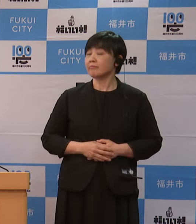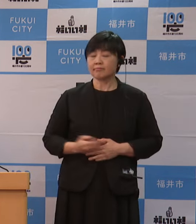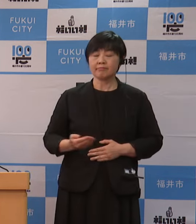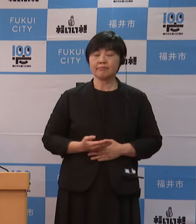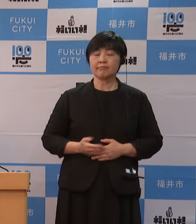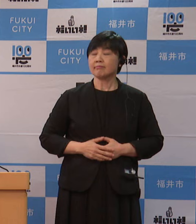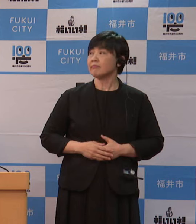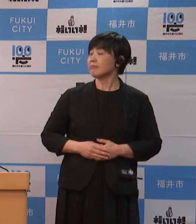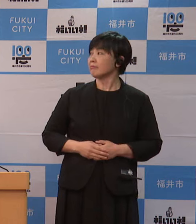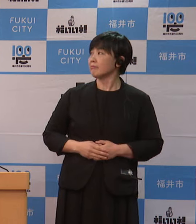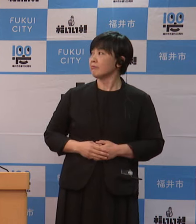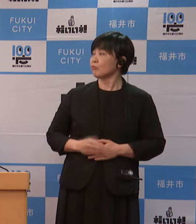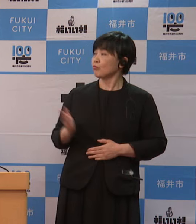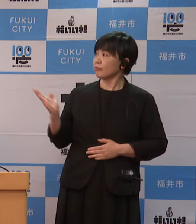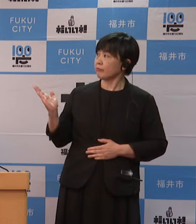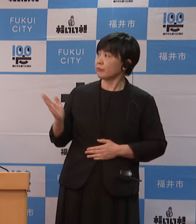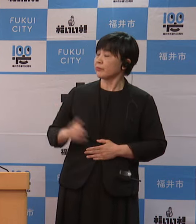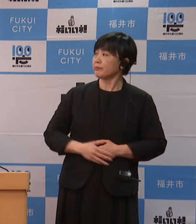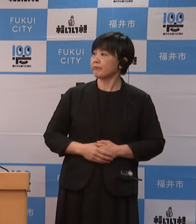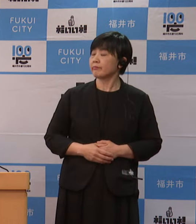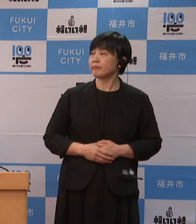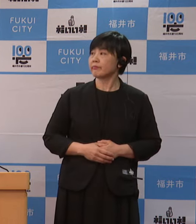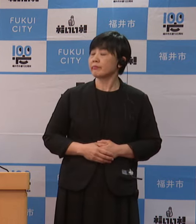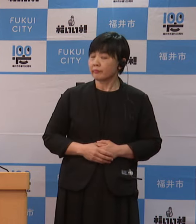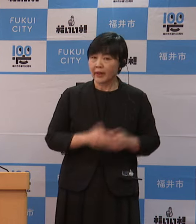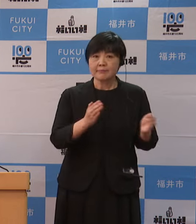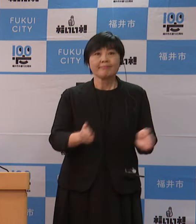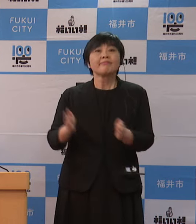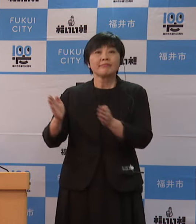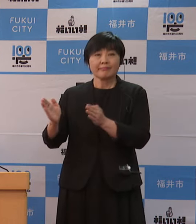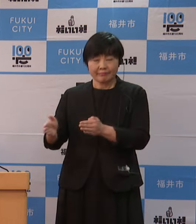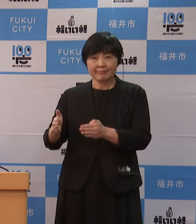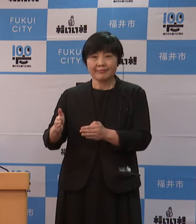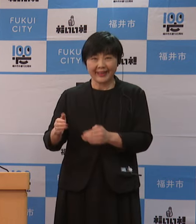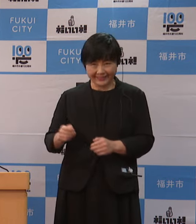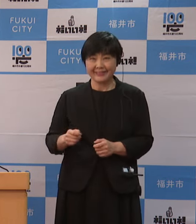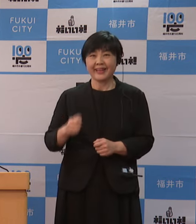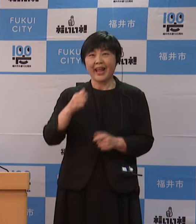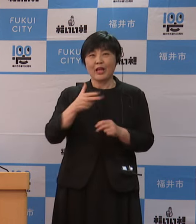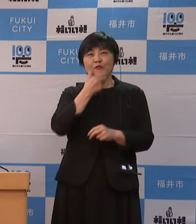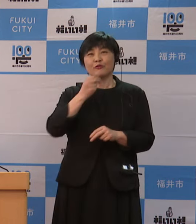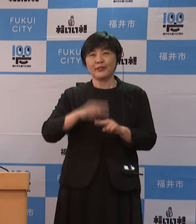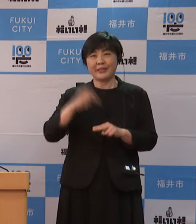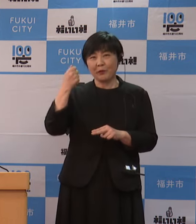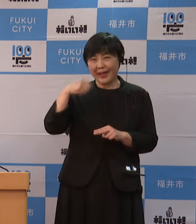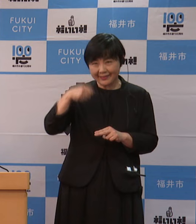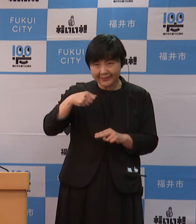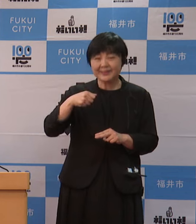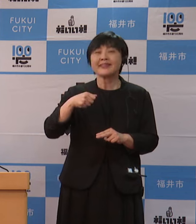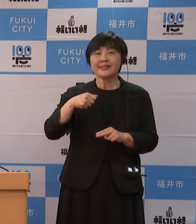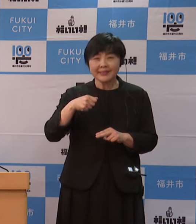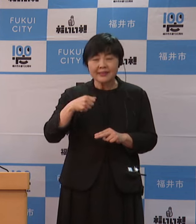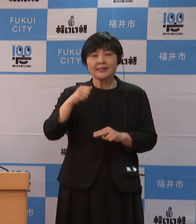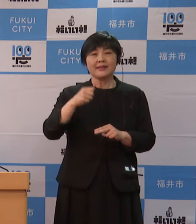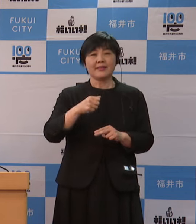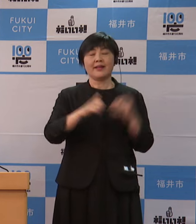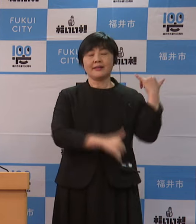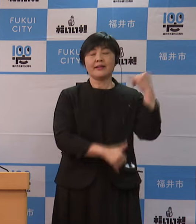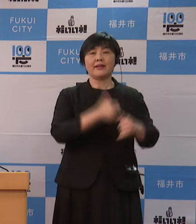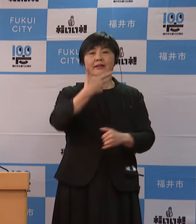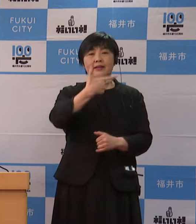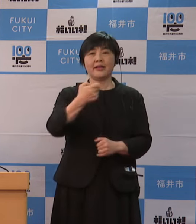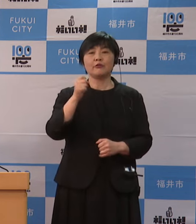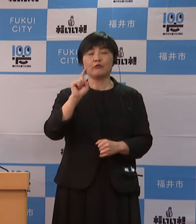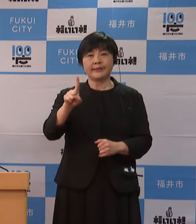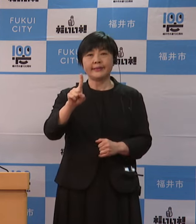次お願いします。これからまた話題変わりまして、福井の夏を楽しもうということで、第71回の